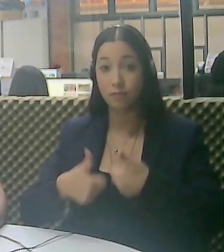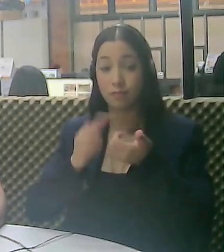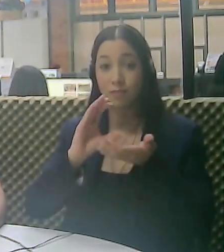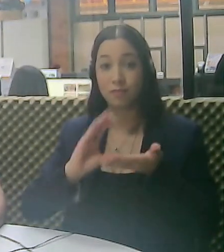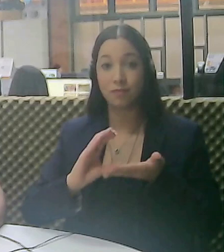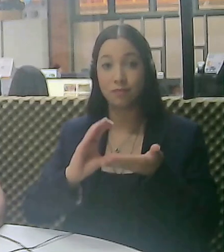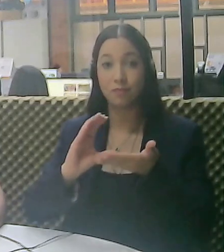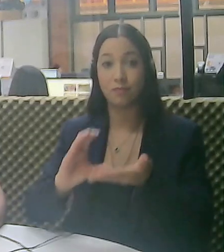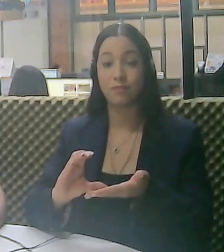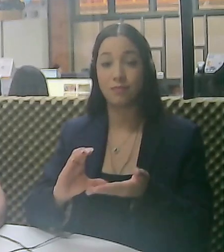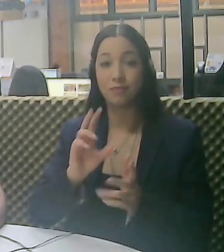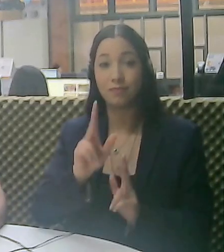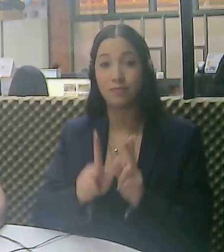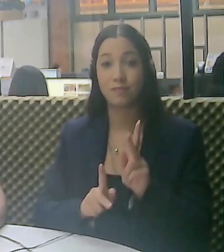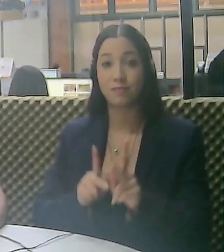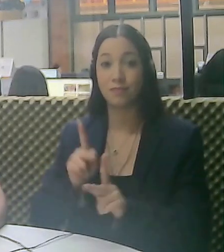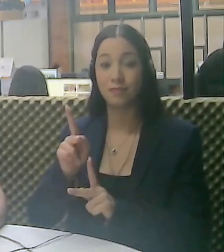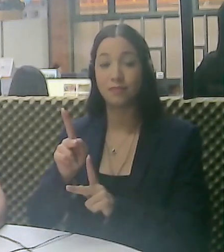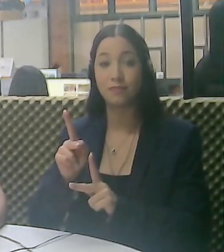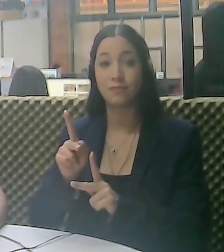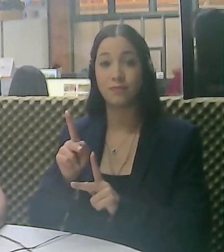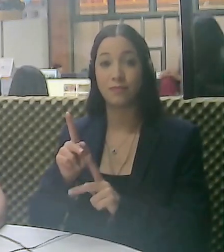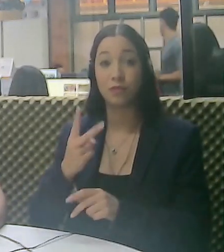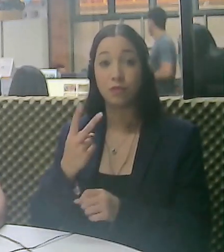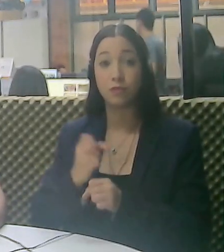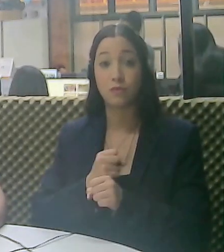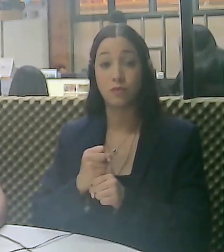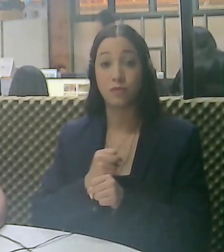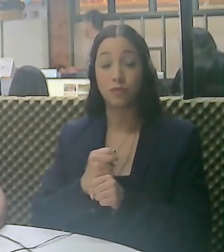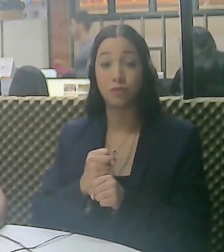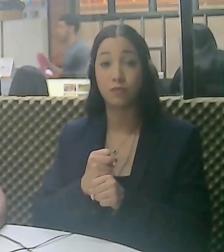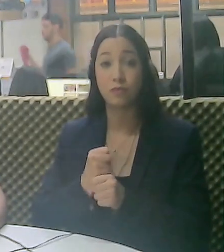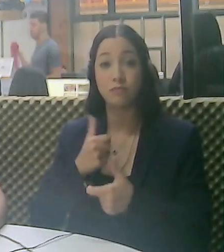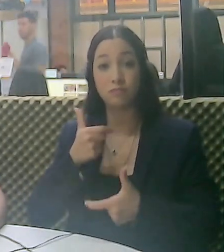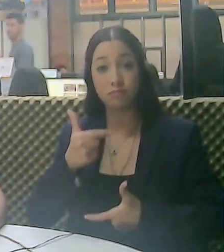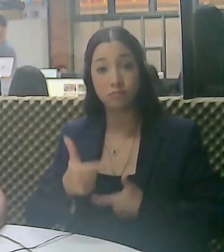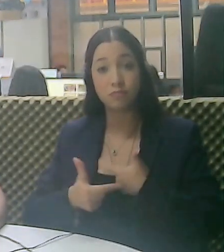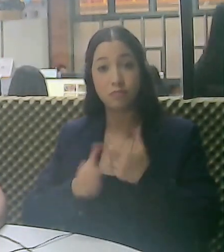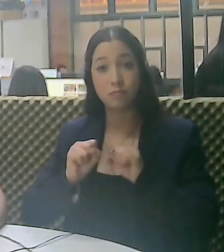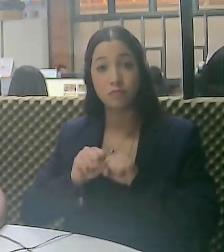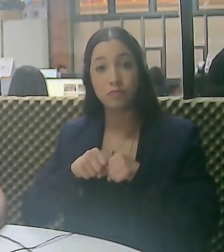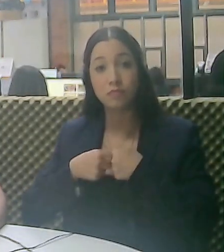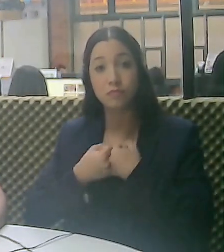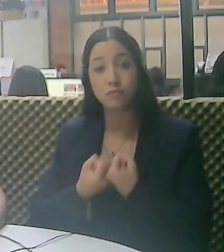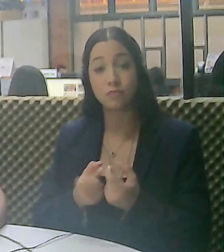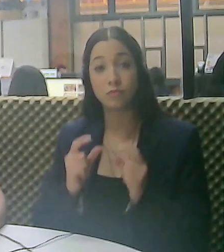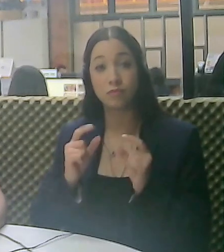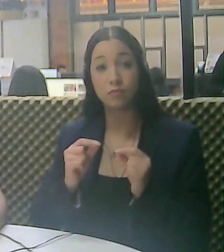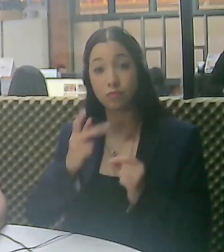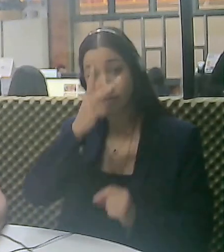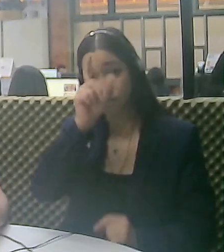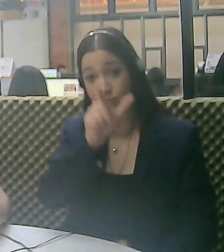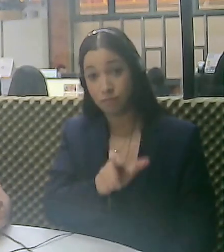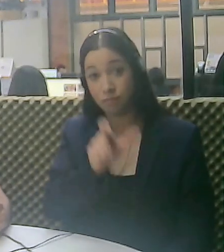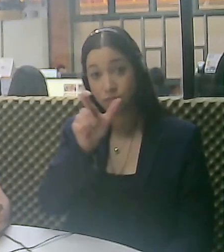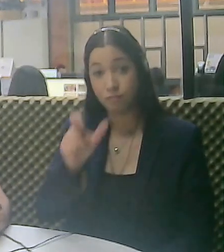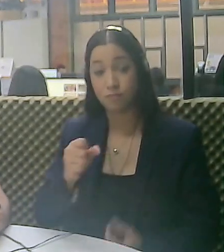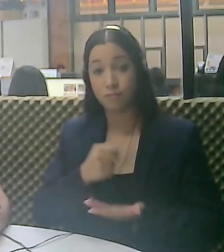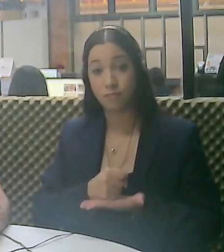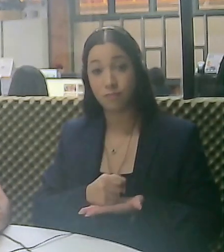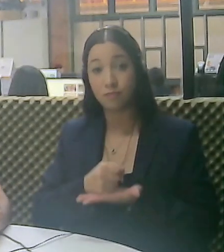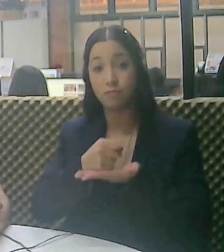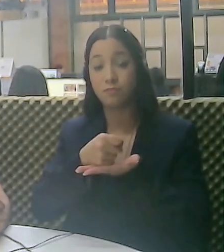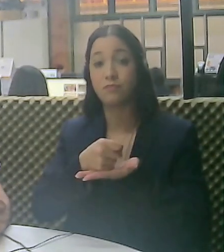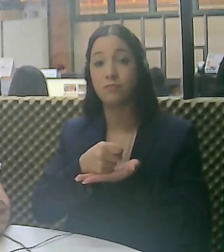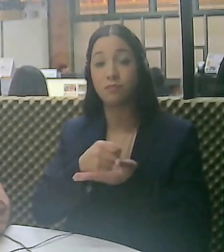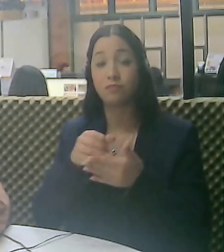crédito junto à população. Nos últimos 2 anos, esse trabalho foi intensificado para que o munícipe tivesse maior suporte em meio